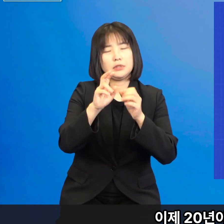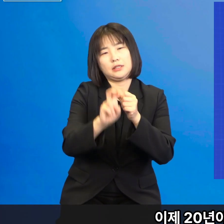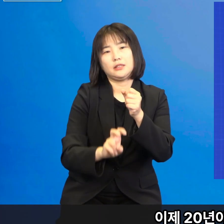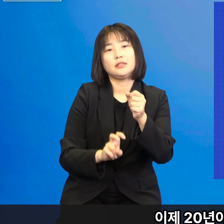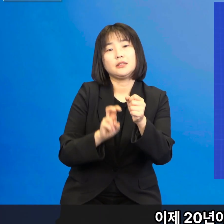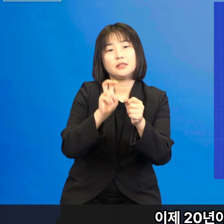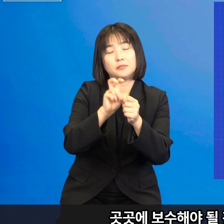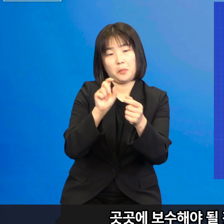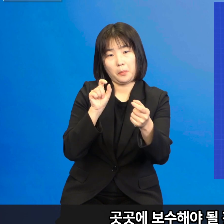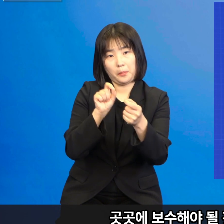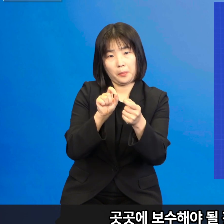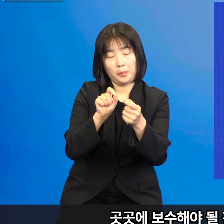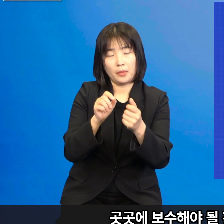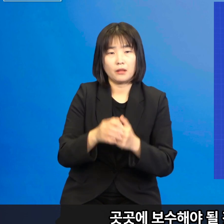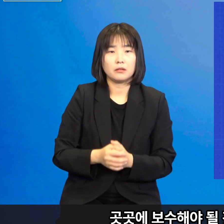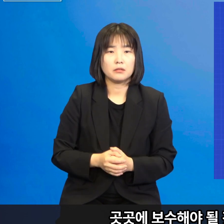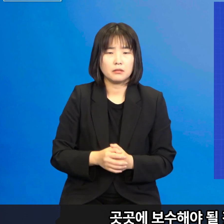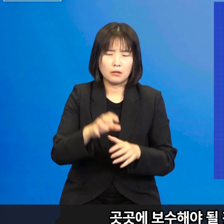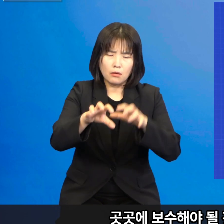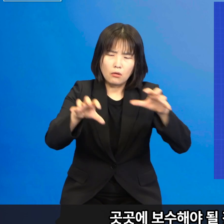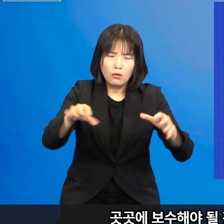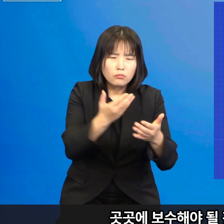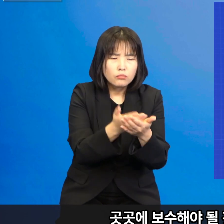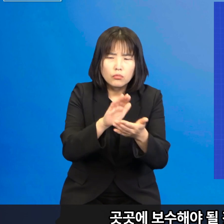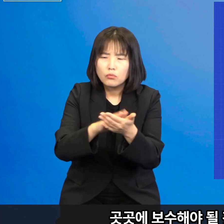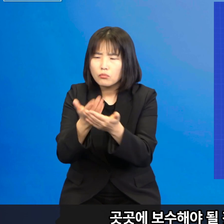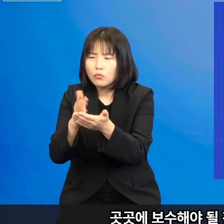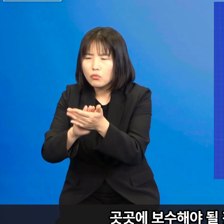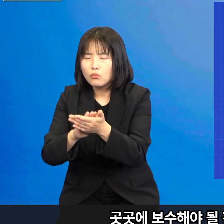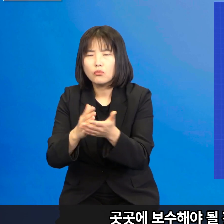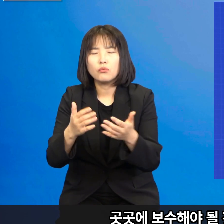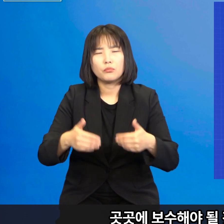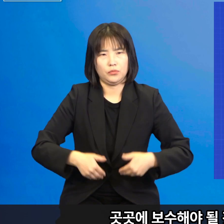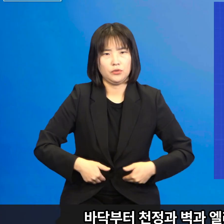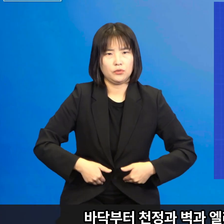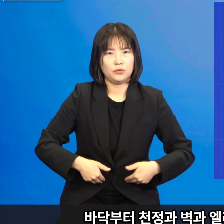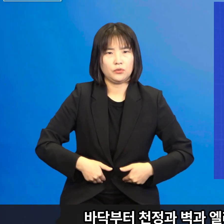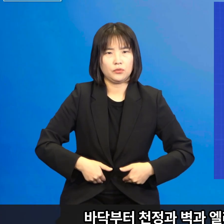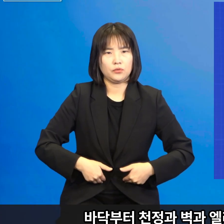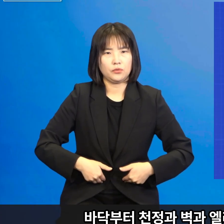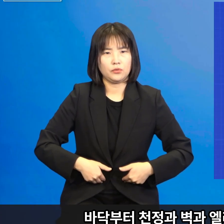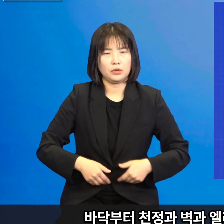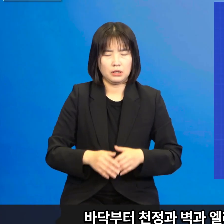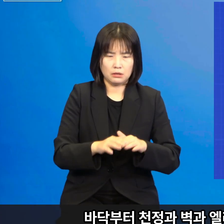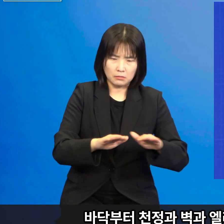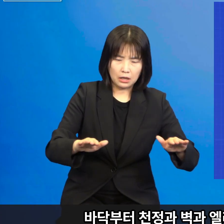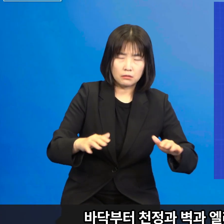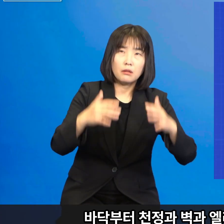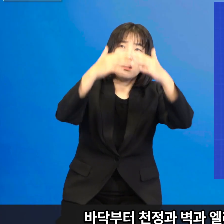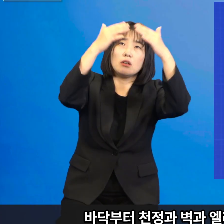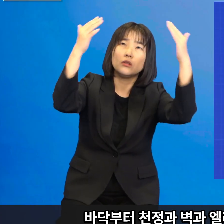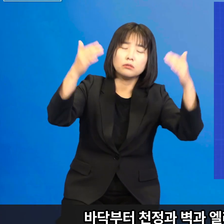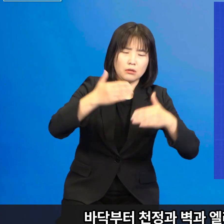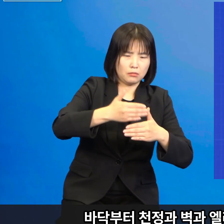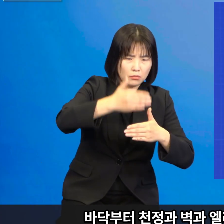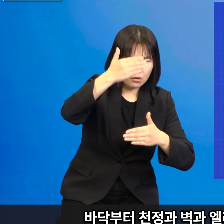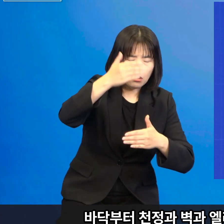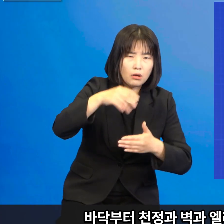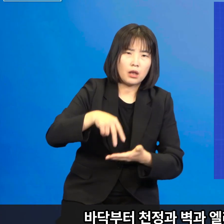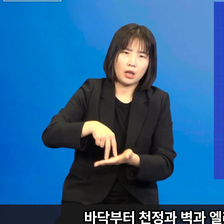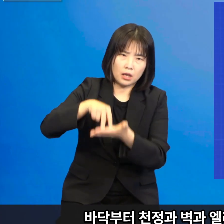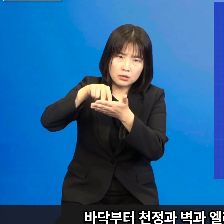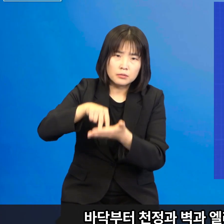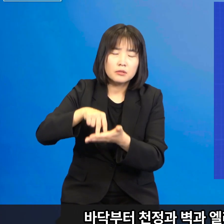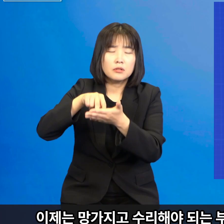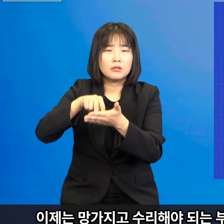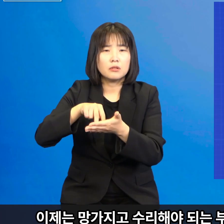20년이 되어 갑니다. 곳곳에 보수해야 될 것이 발생하고 있어요. 바닥부터 해서 천정과 벽과 뭐 엘리베이터부터